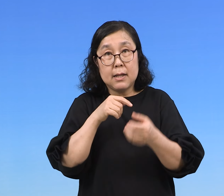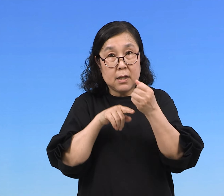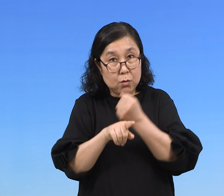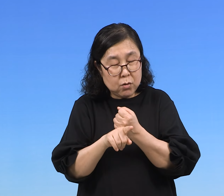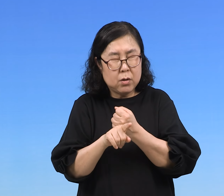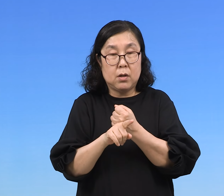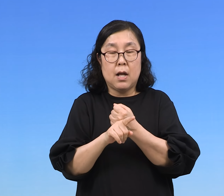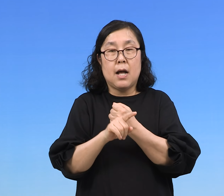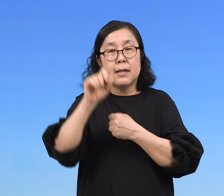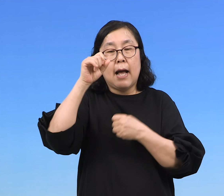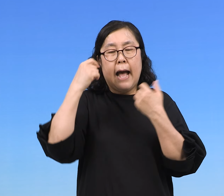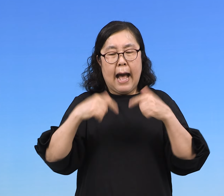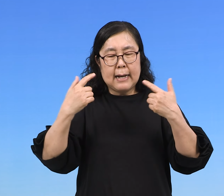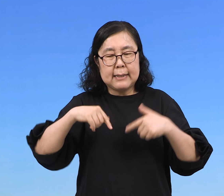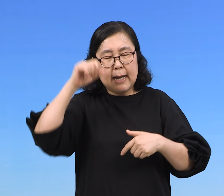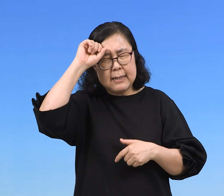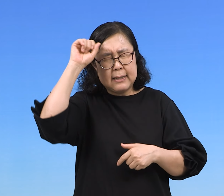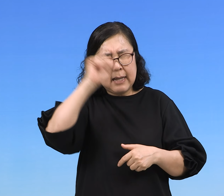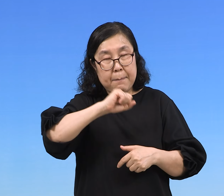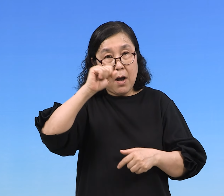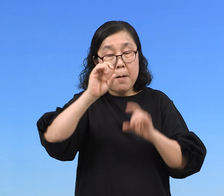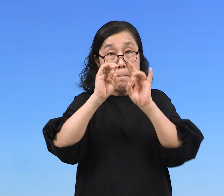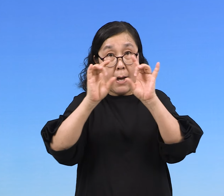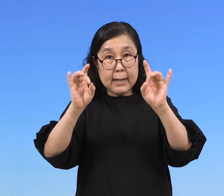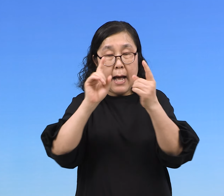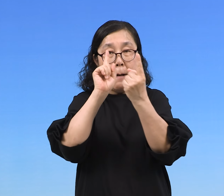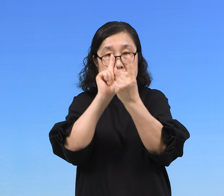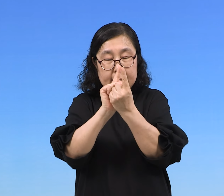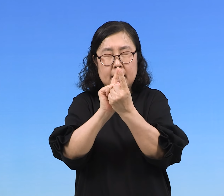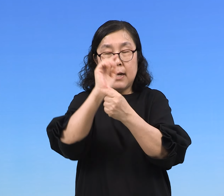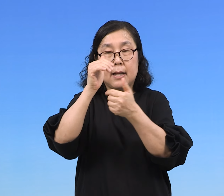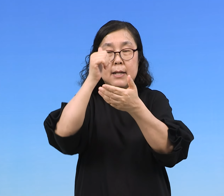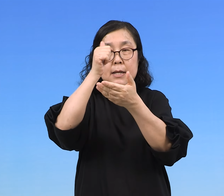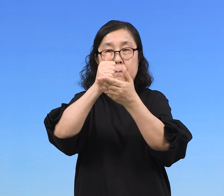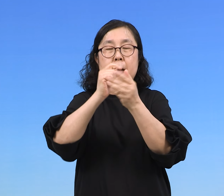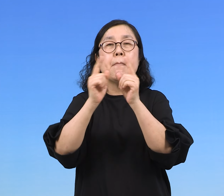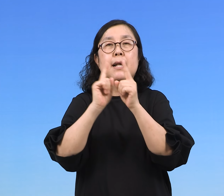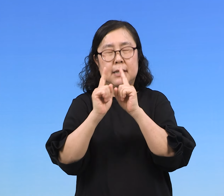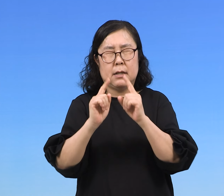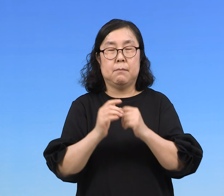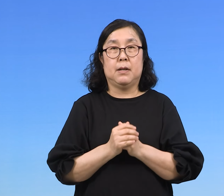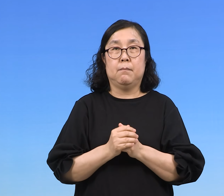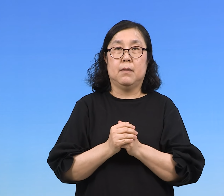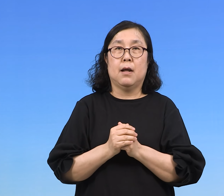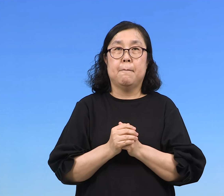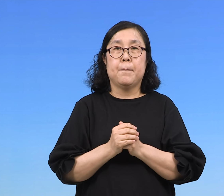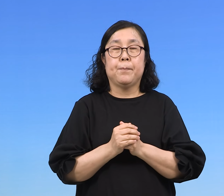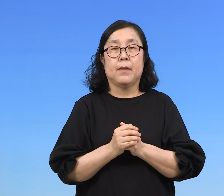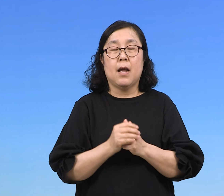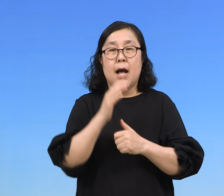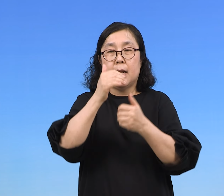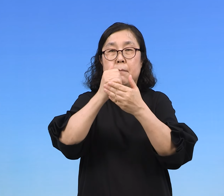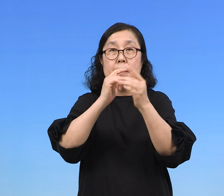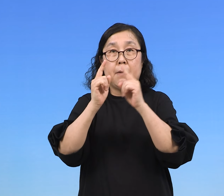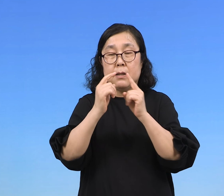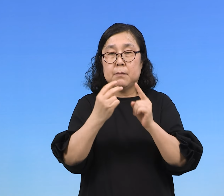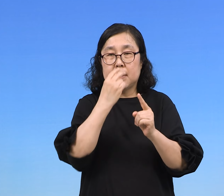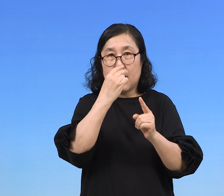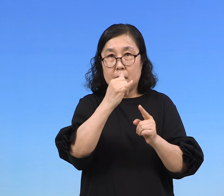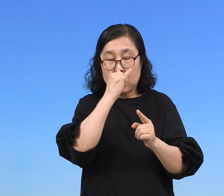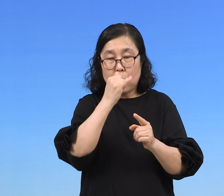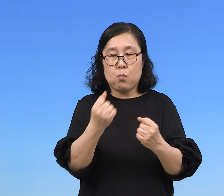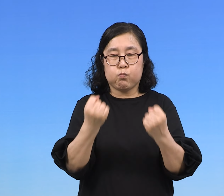만나는 살아계신 하나님의 말씀, 이 말씀이 아무것도 없는 저를 향하여 이 하나님의 말씀은 살아있고